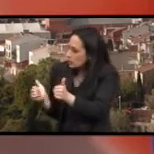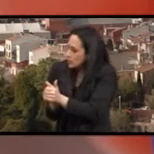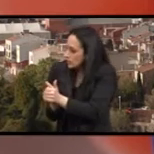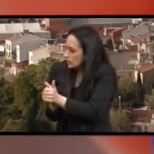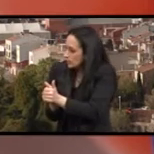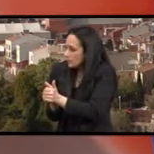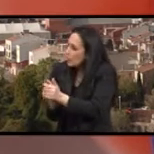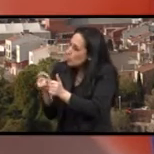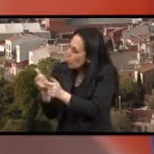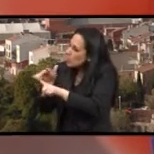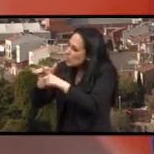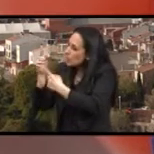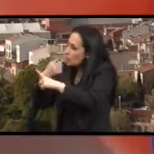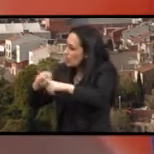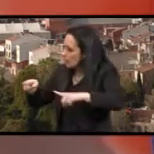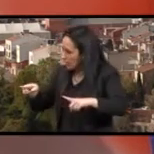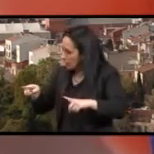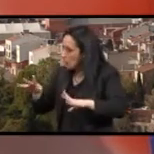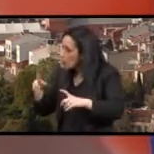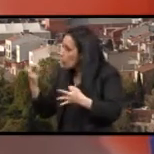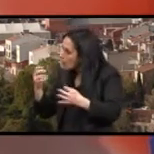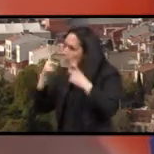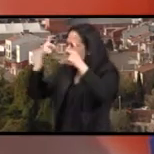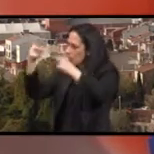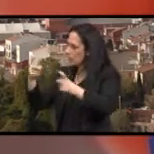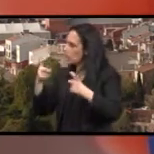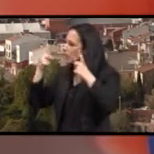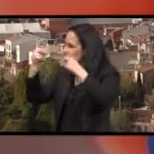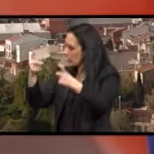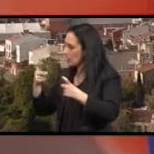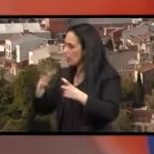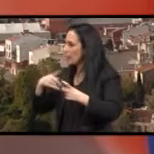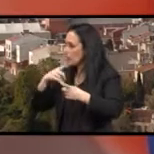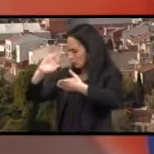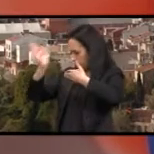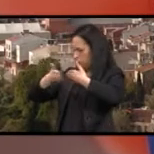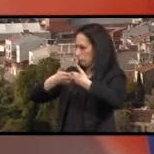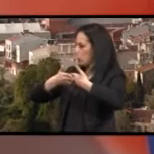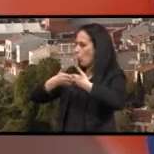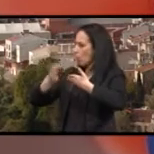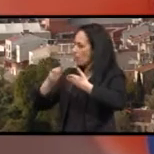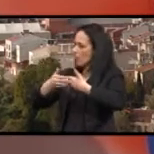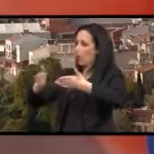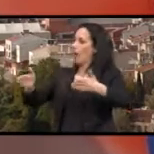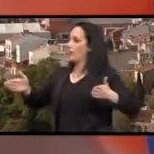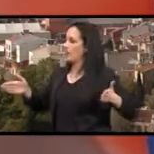necessiten llocs diferents, però no deixa de... Ho hem d'intentar, no, Oriol? Una persona, aquella persona no s'ha de tancar. Ha d'estar oberta